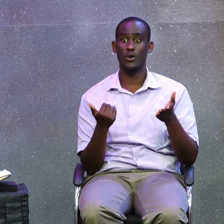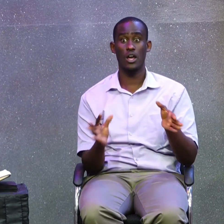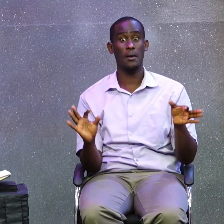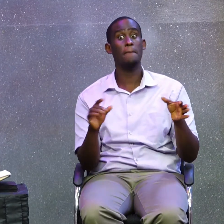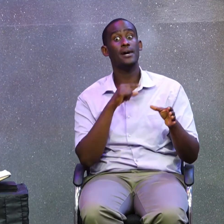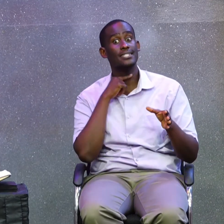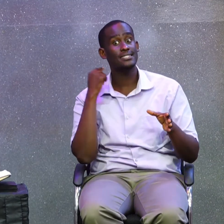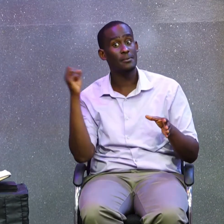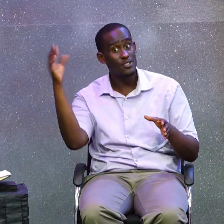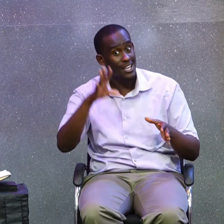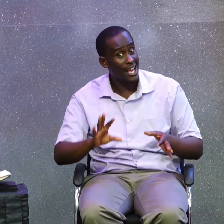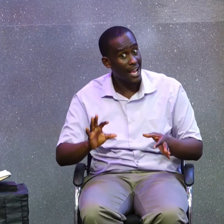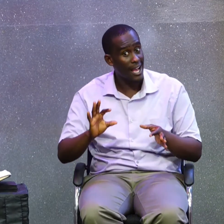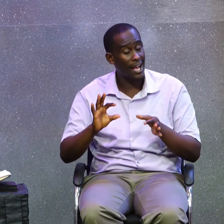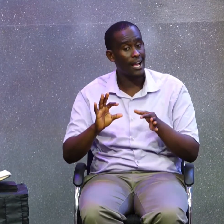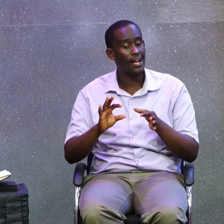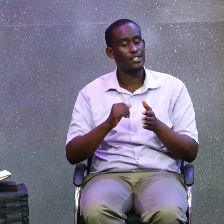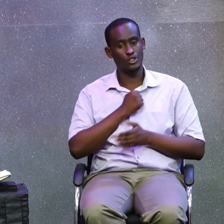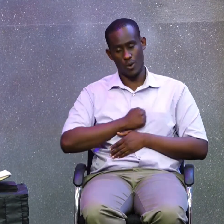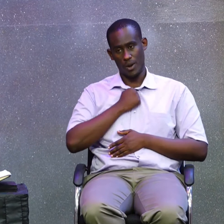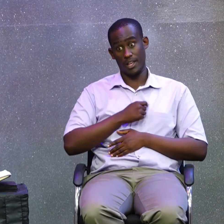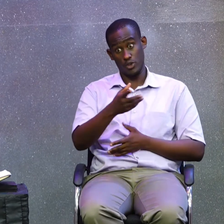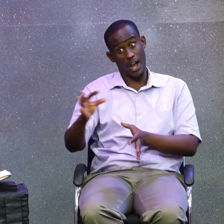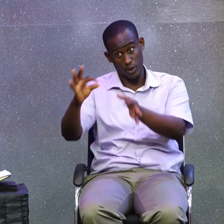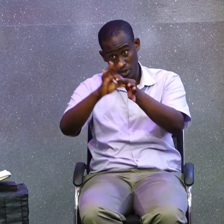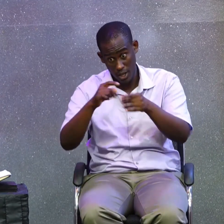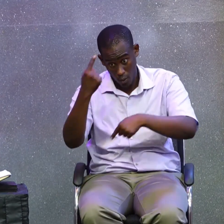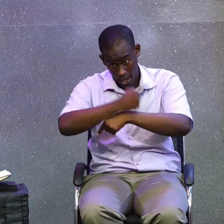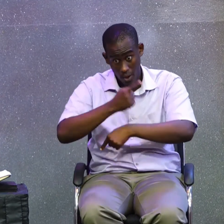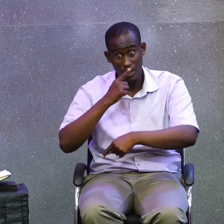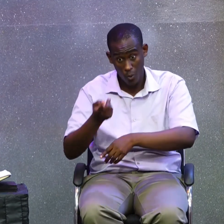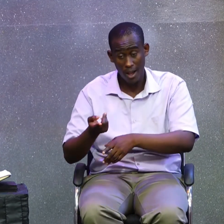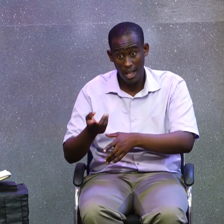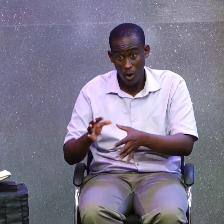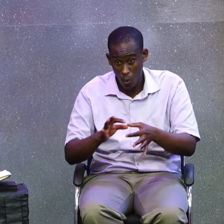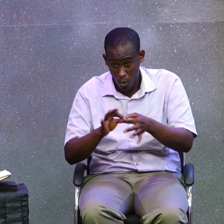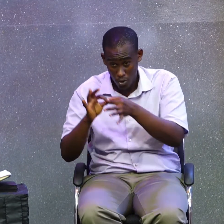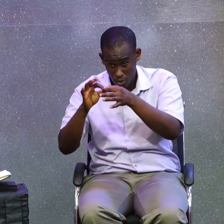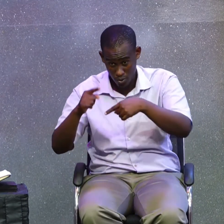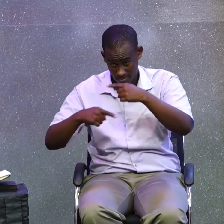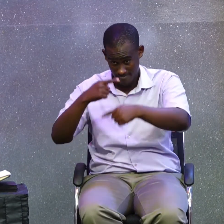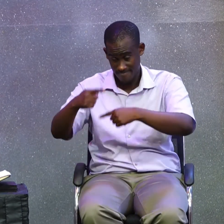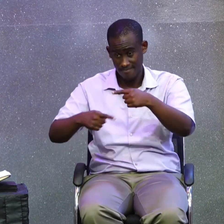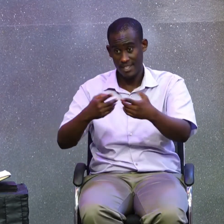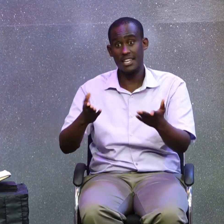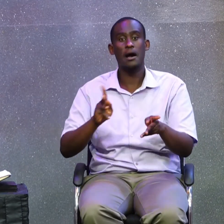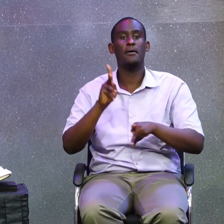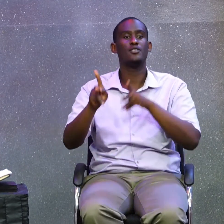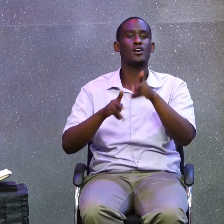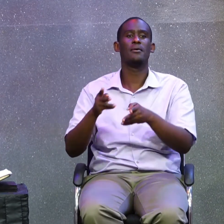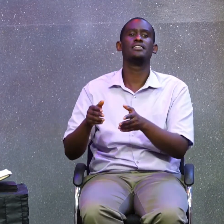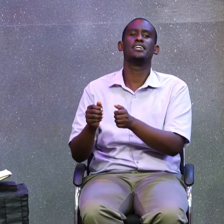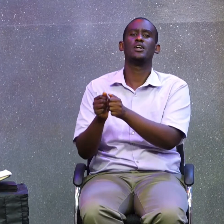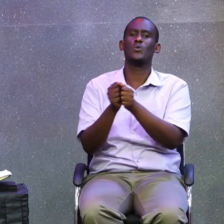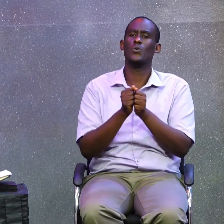olunaku olwaleero ojja kubanga naawe ogatta bulungi okulaba awawe tuli nammwe abatubadde